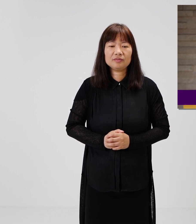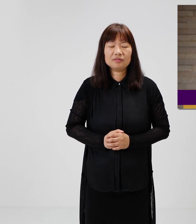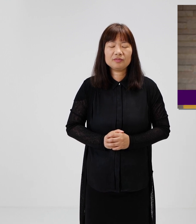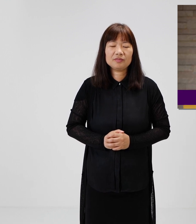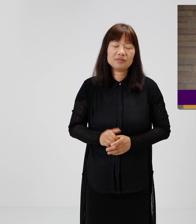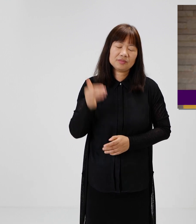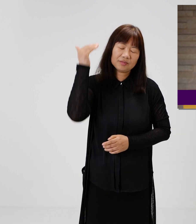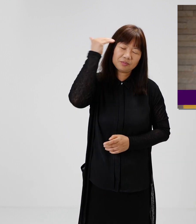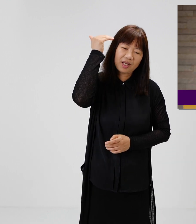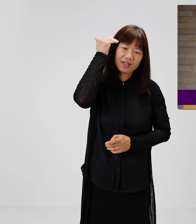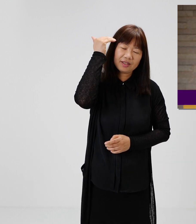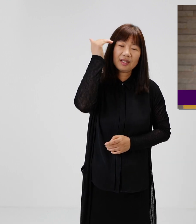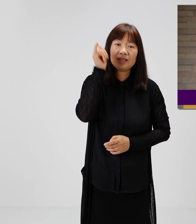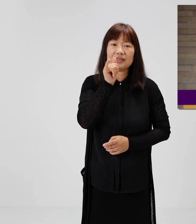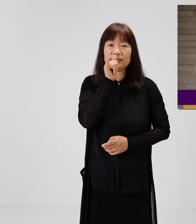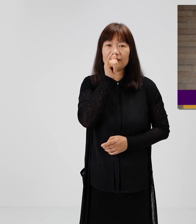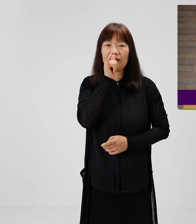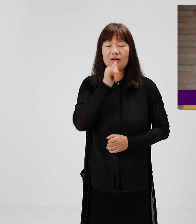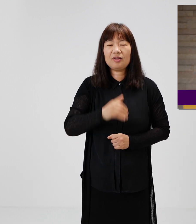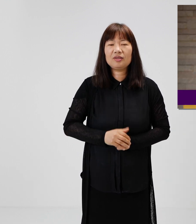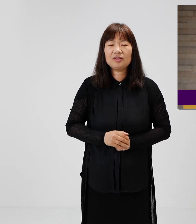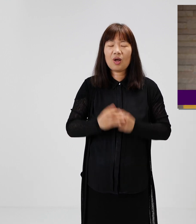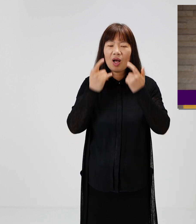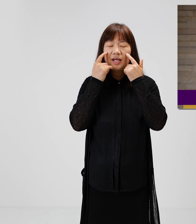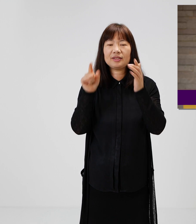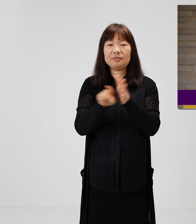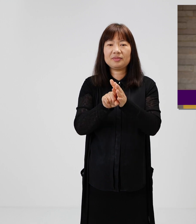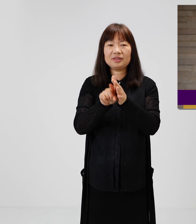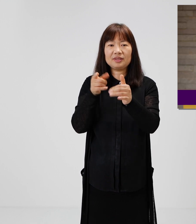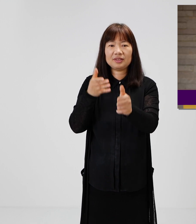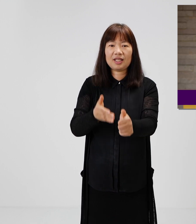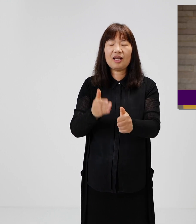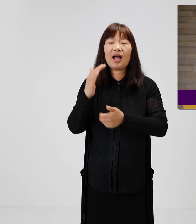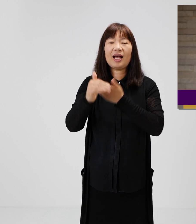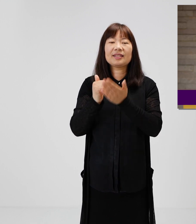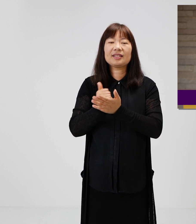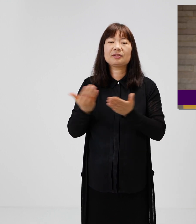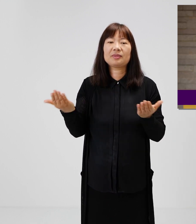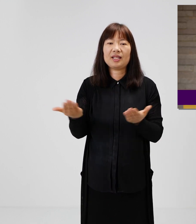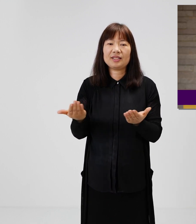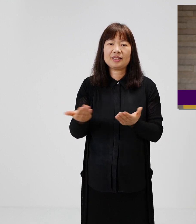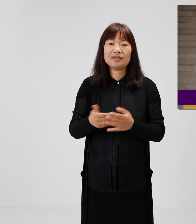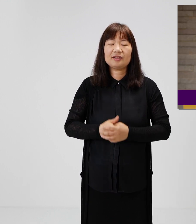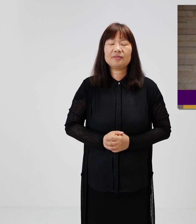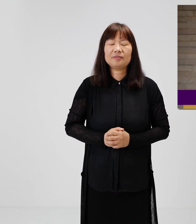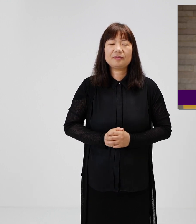방해가 있는 것은 확실히 믿으세요. 이건 하나님의 일이다.